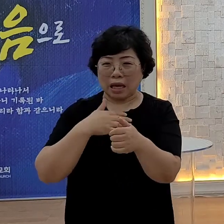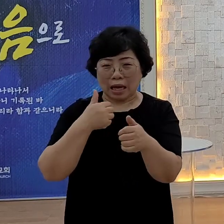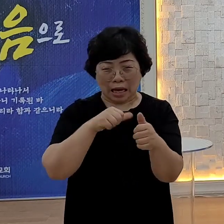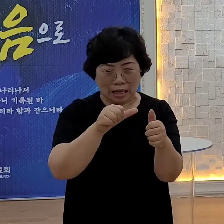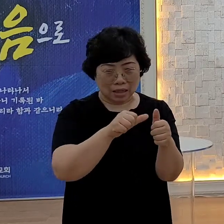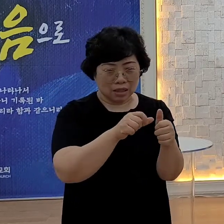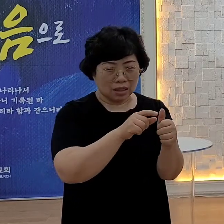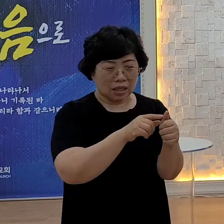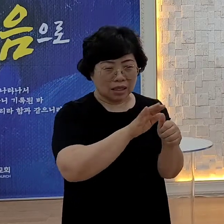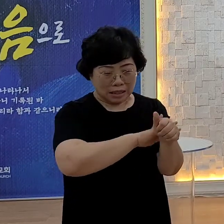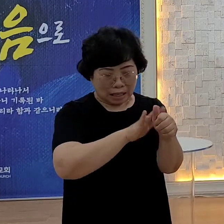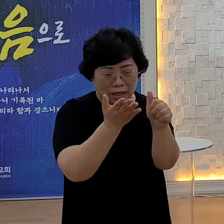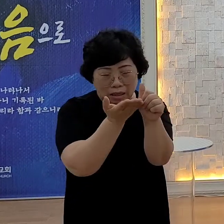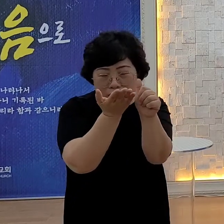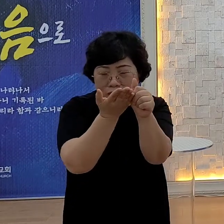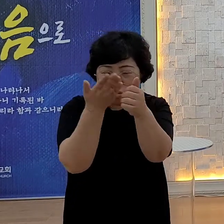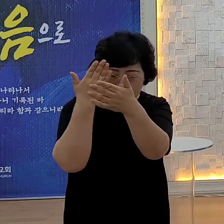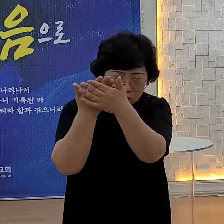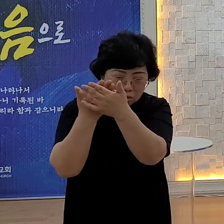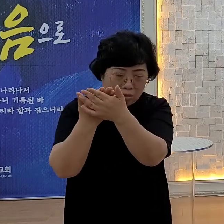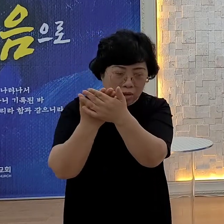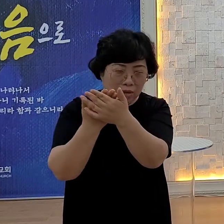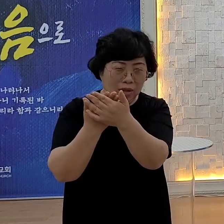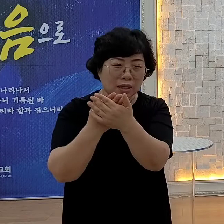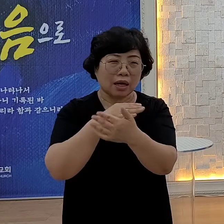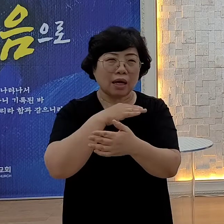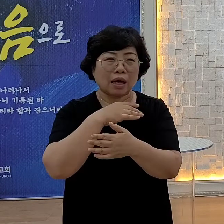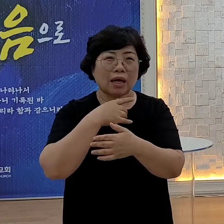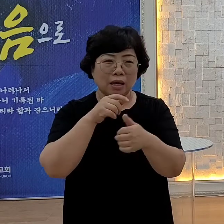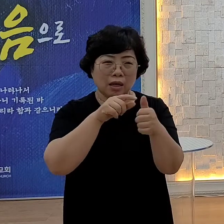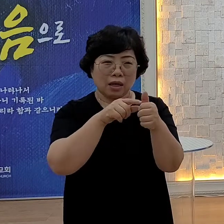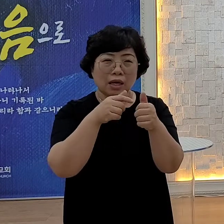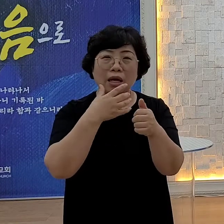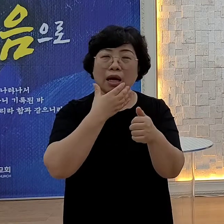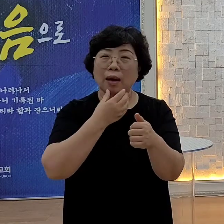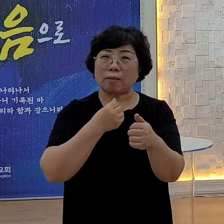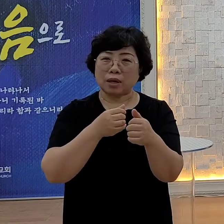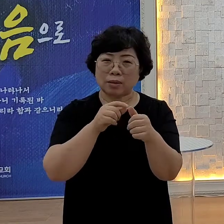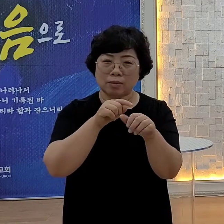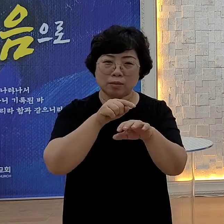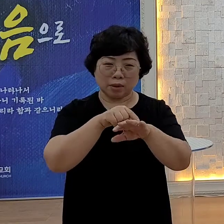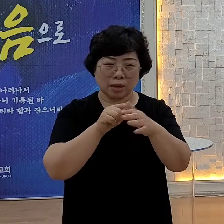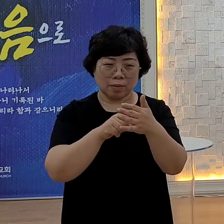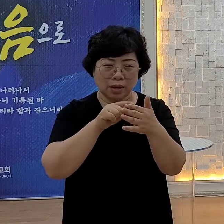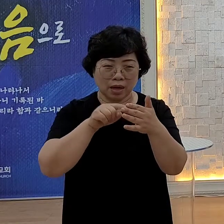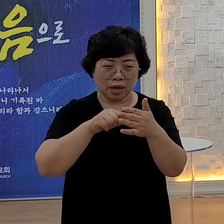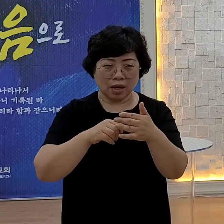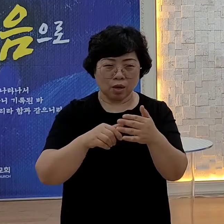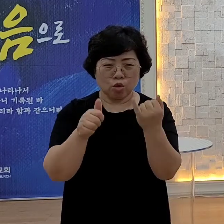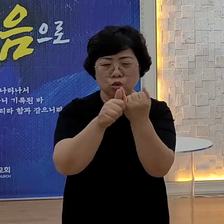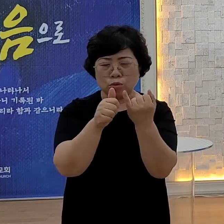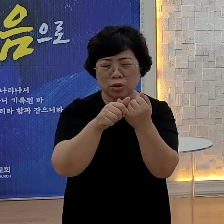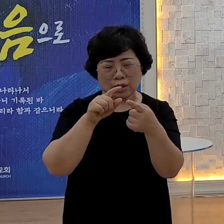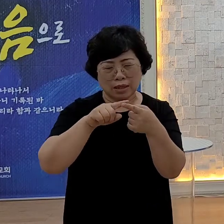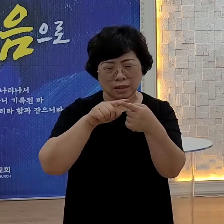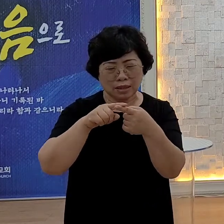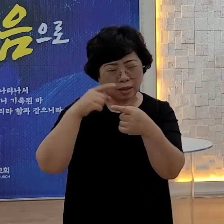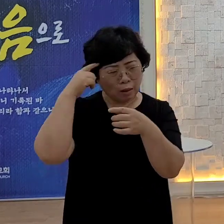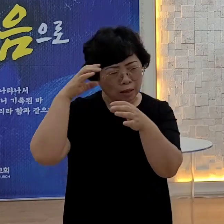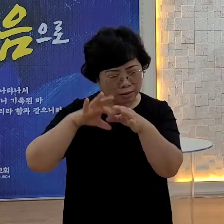잘 키워주세요. 이렇게 아브라함이 말했던 데가 있었다는 거예요. 이 말이. 여러분 이걸